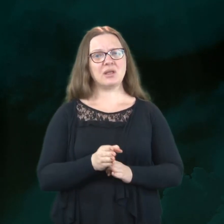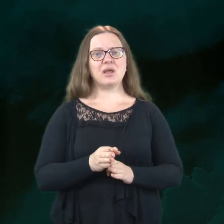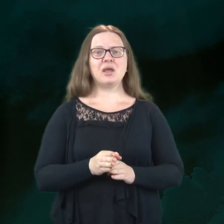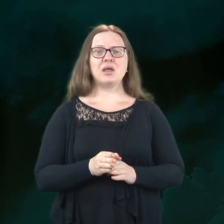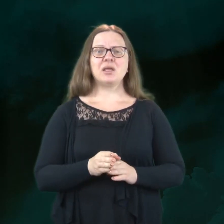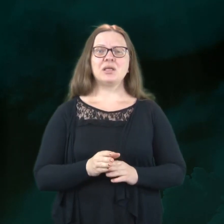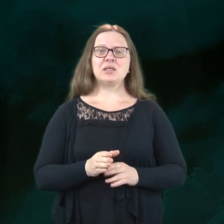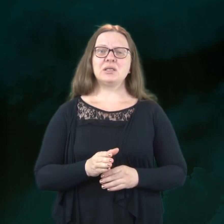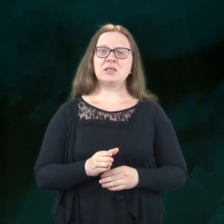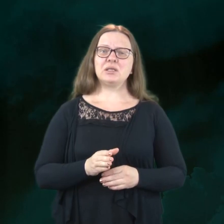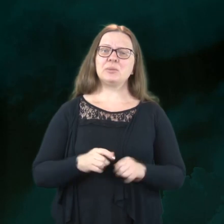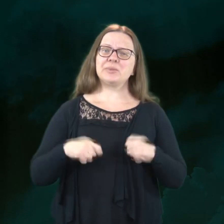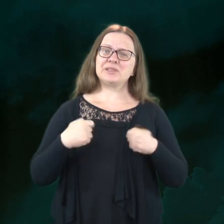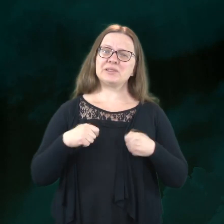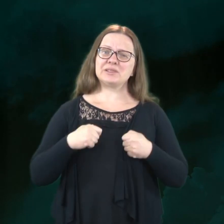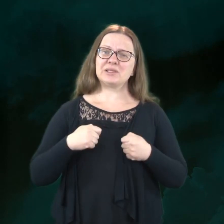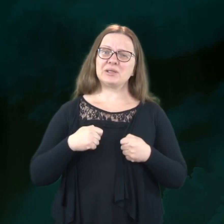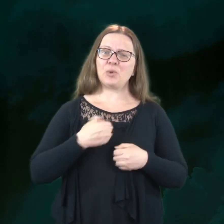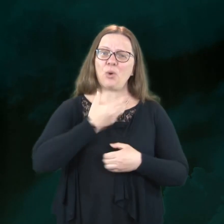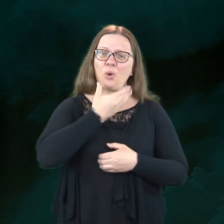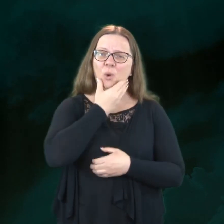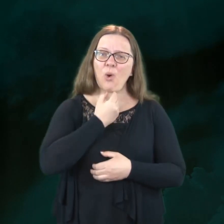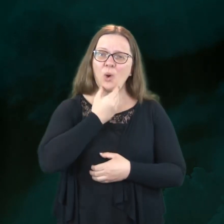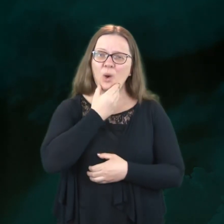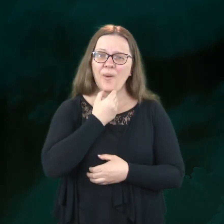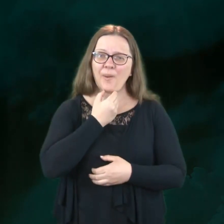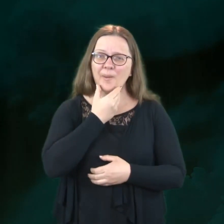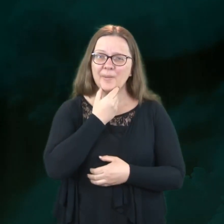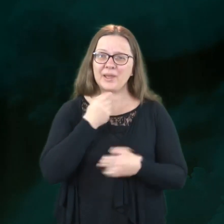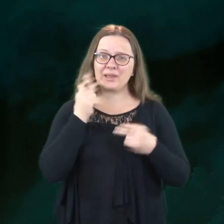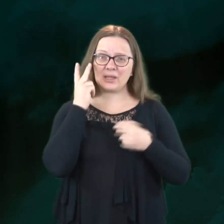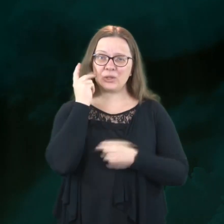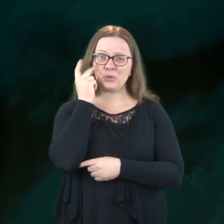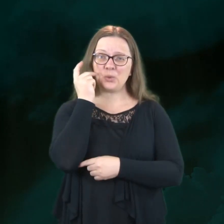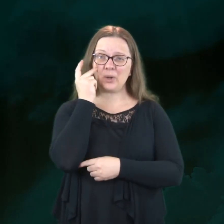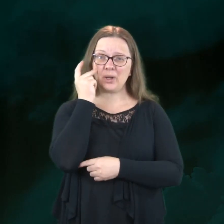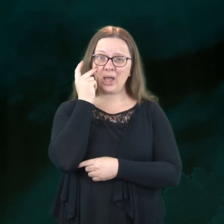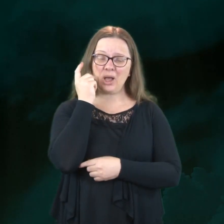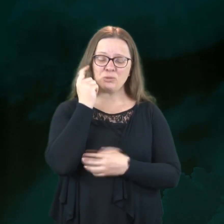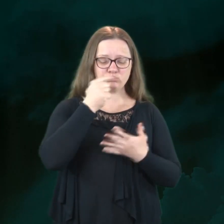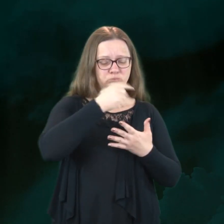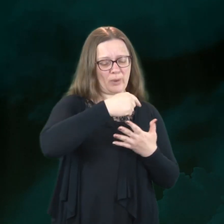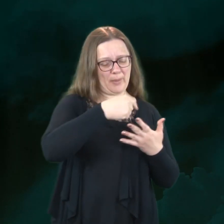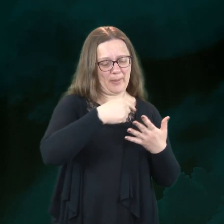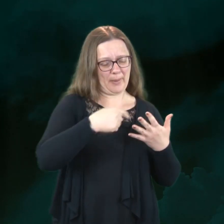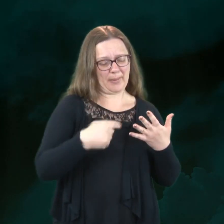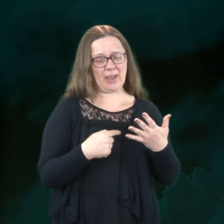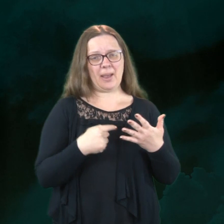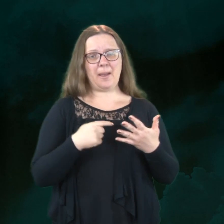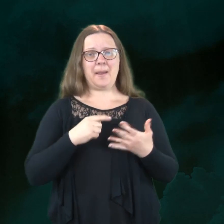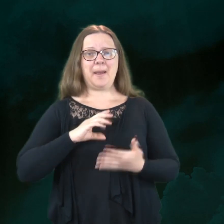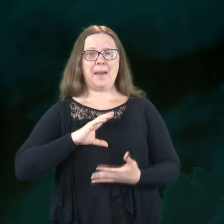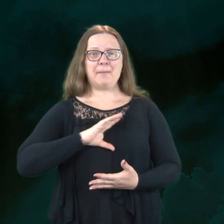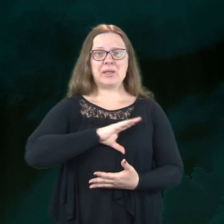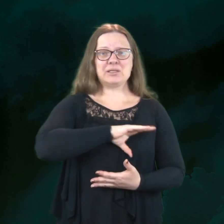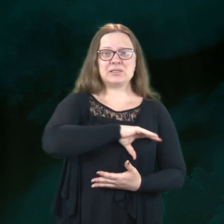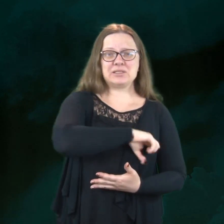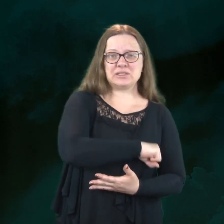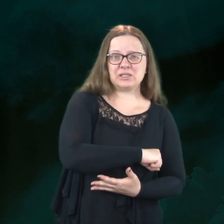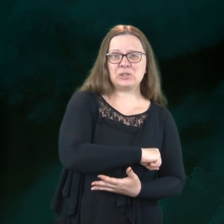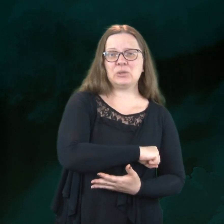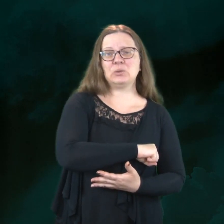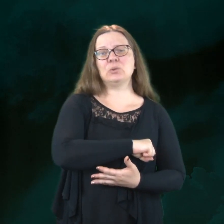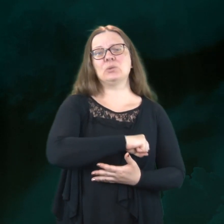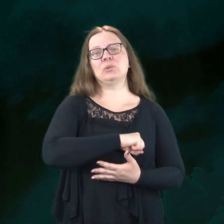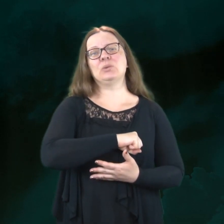prostituição, impureza, paixão lasciva, desejo maligno e a